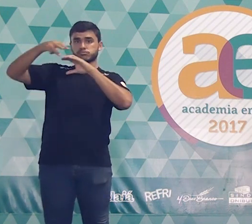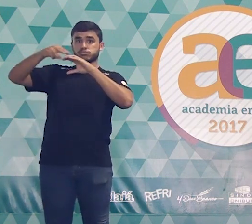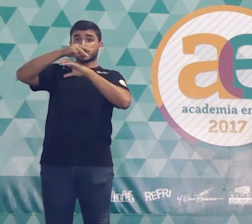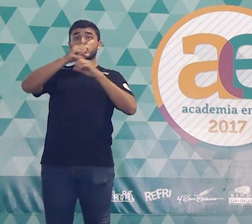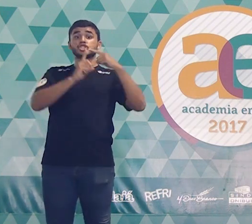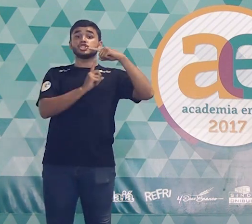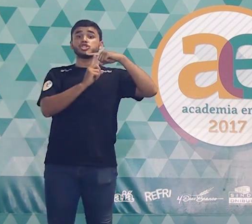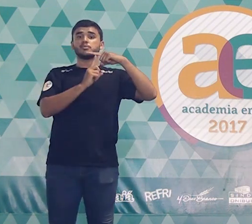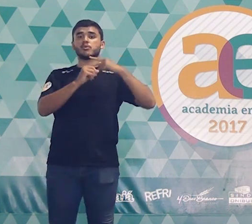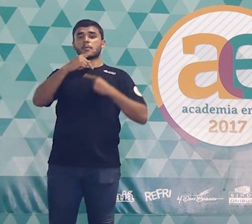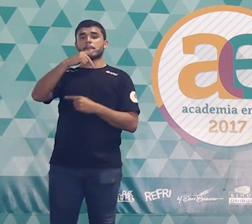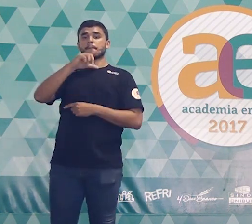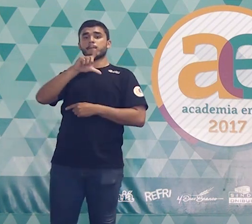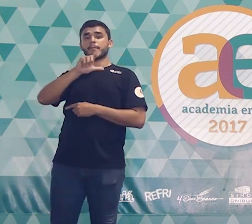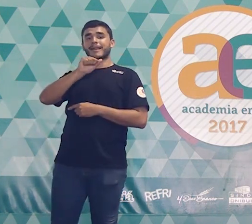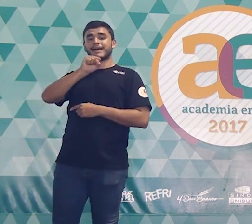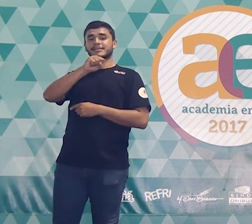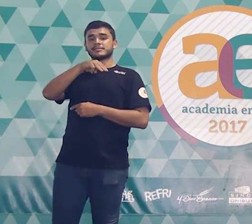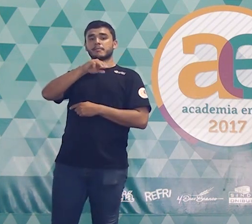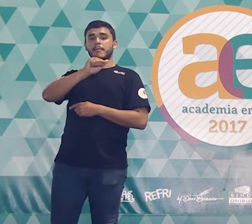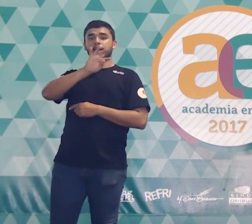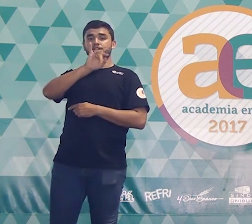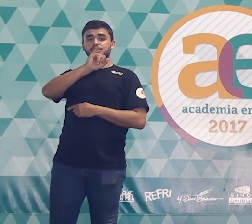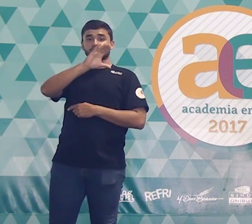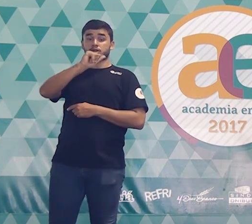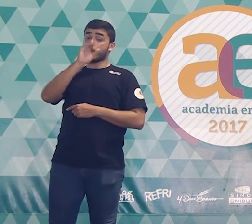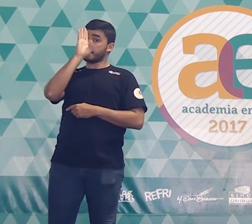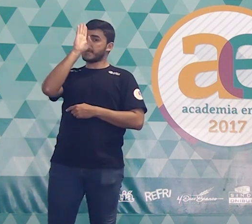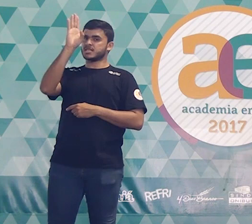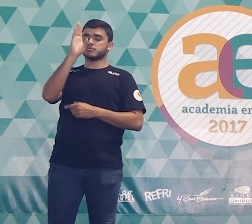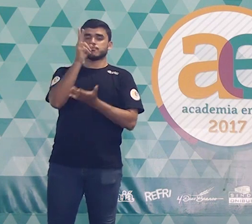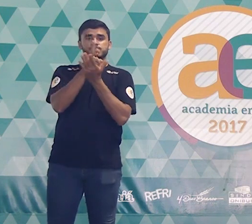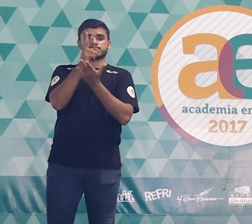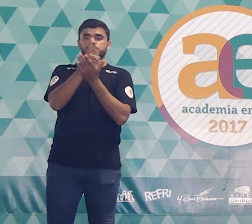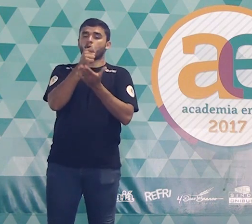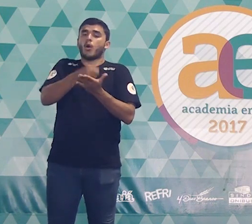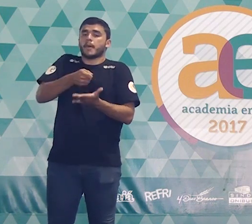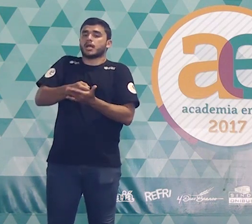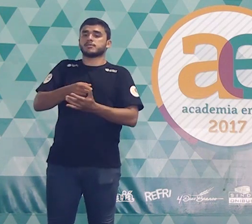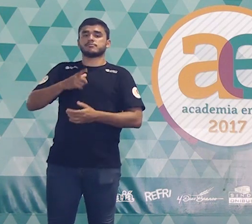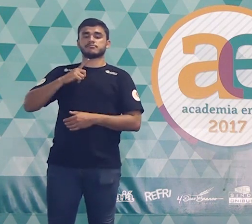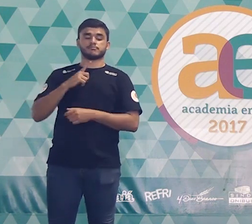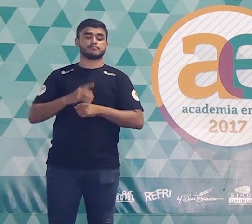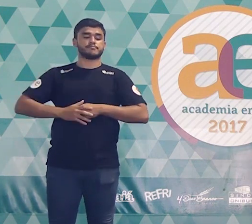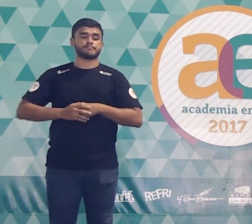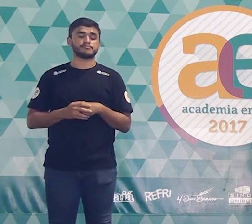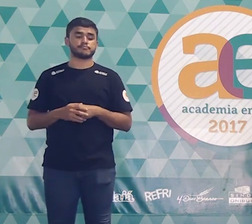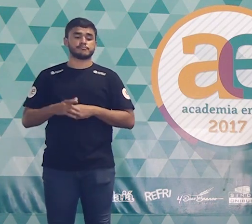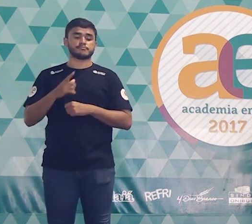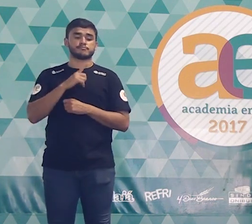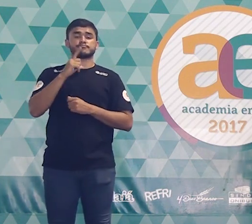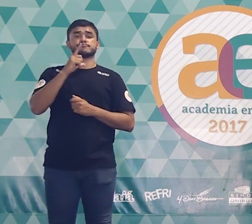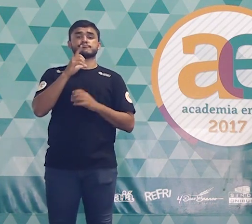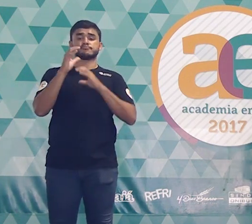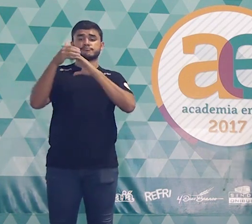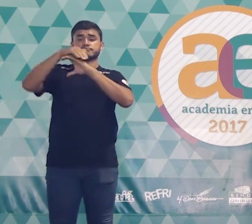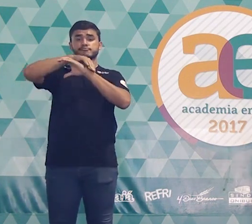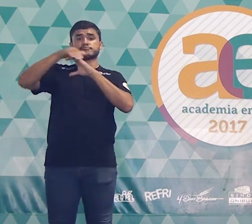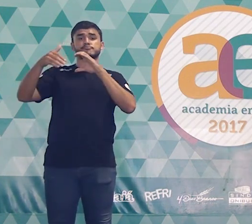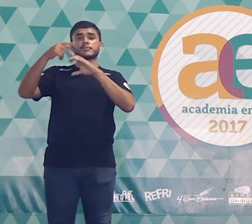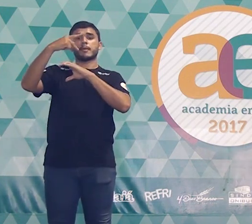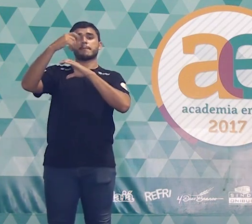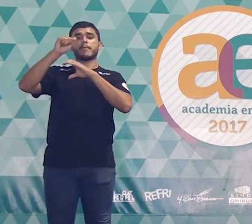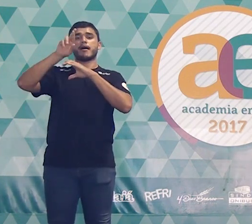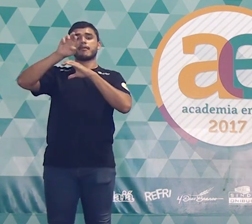plasmática é obrigatória e compulsória. É a principal membrana, é a membrana obrigatória em toda a célula. Mas nós temos outros tipos de membrana. Por exemplo, a parede